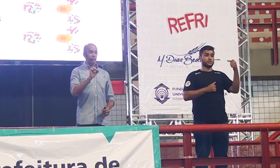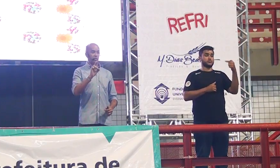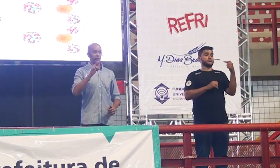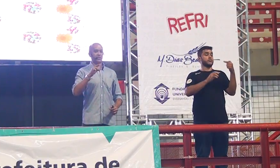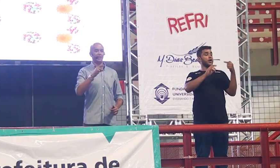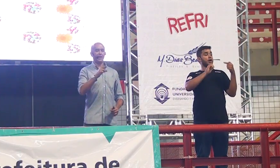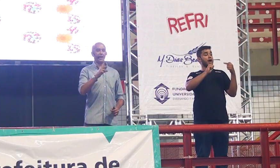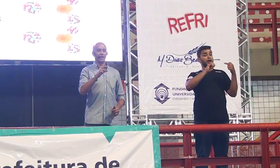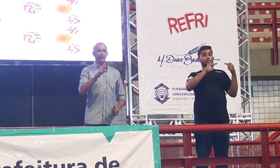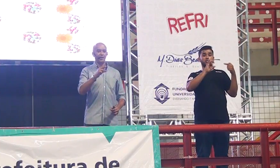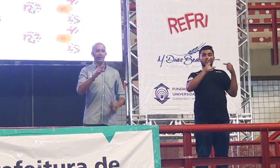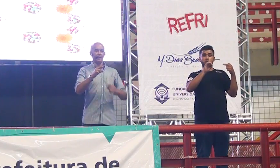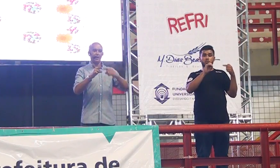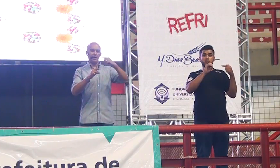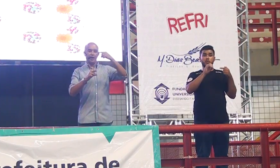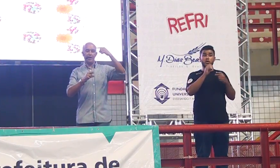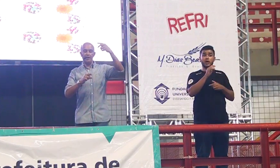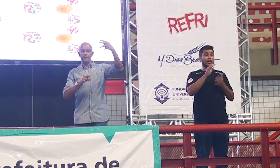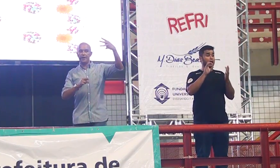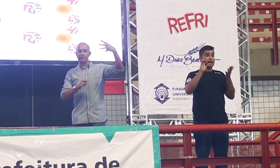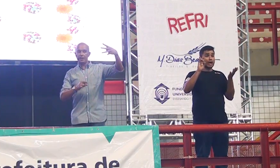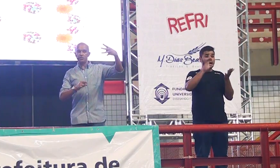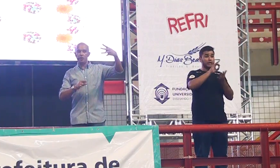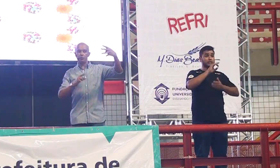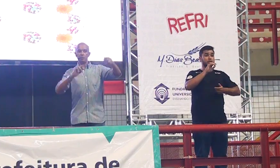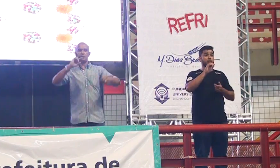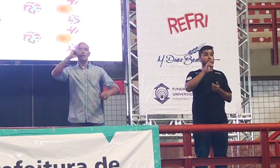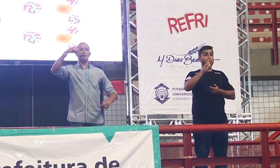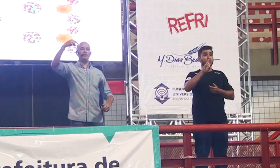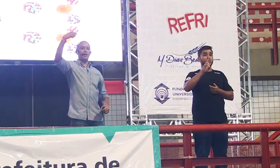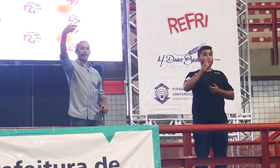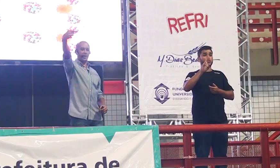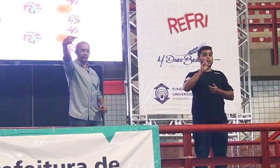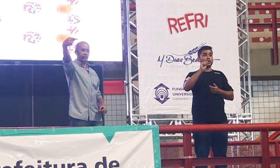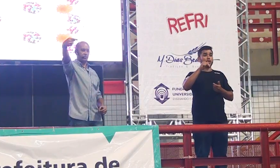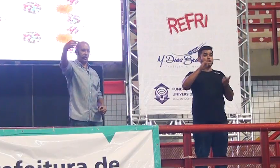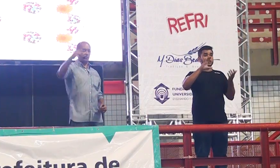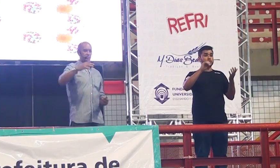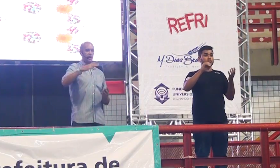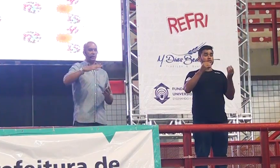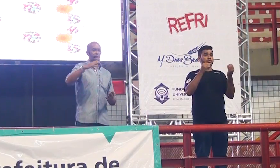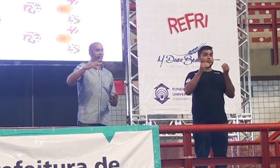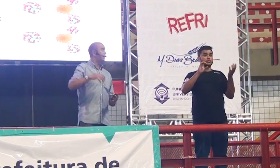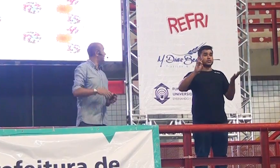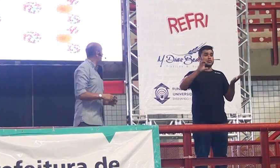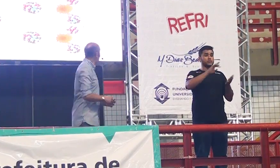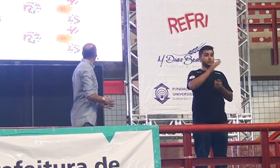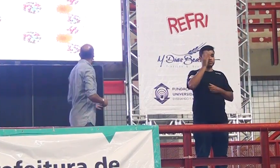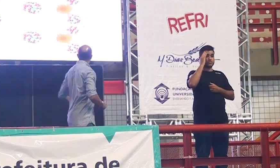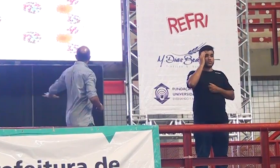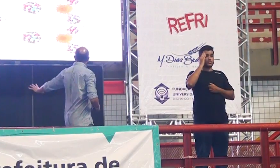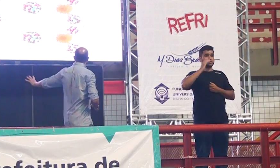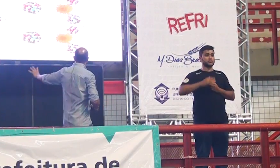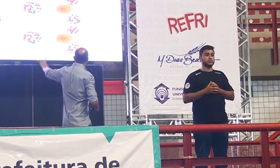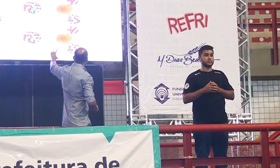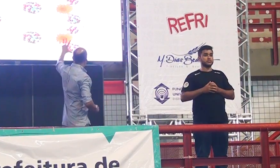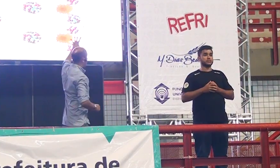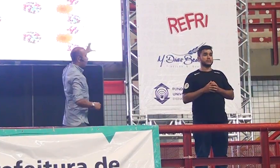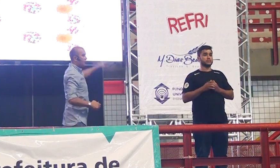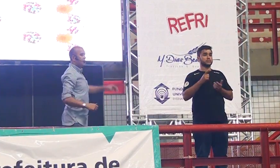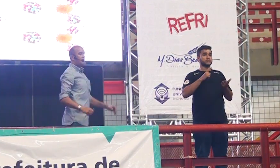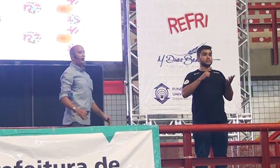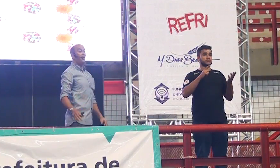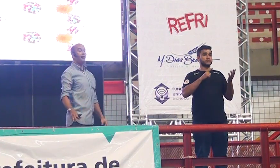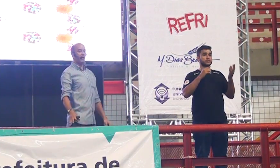Cada urânio que você ataca, libera 3 nêutrons, que vai atacar 3 urânios. Aí o que é que você vai ter? Uma